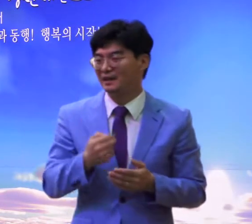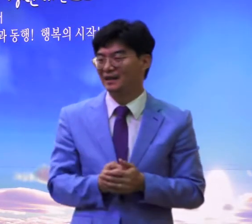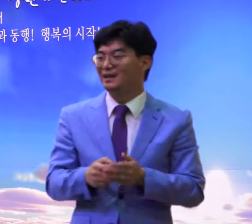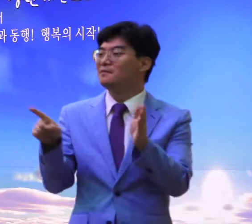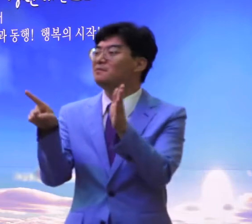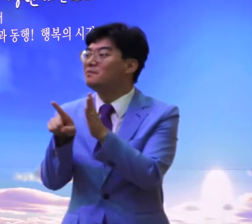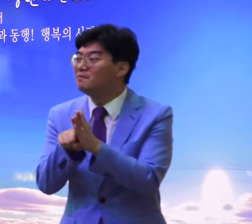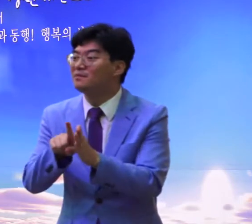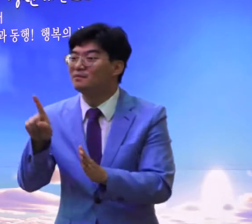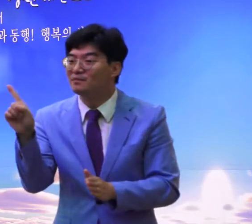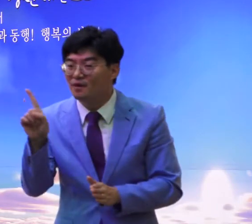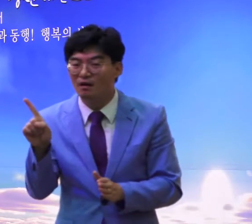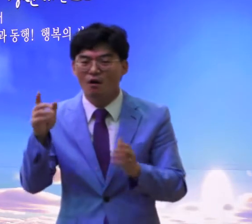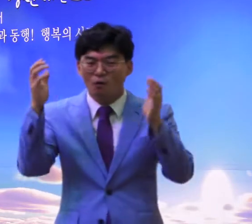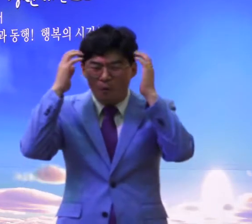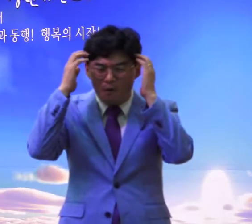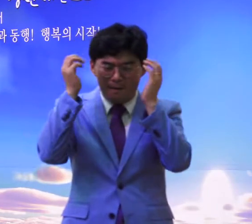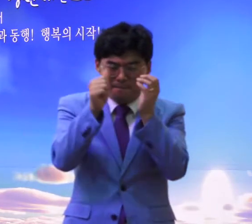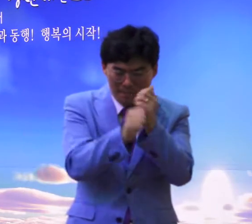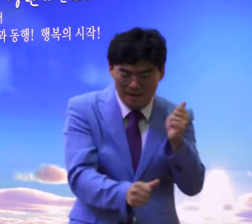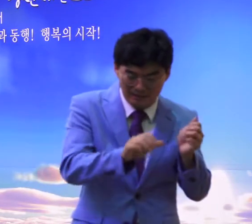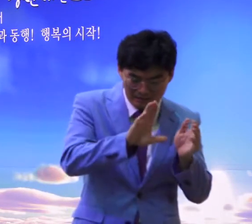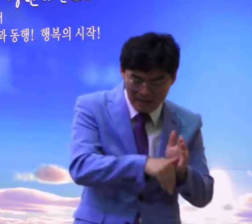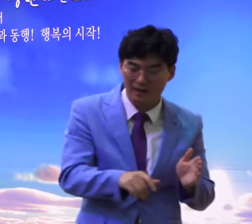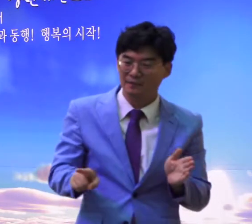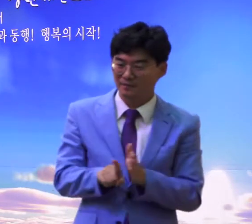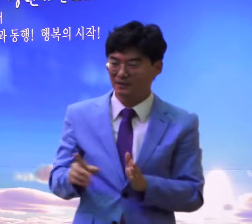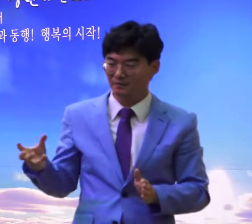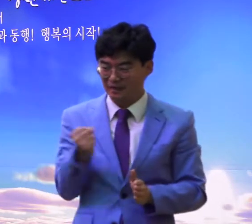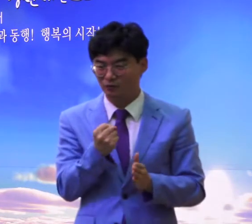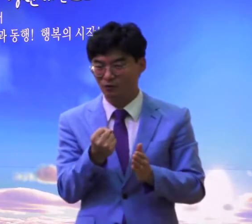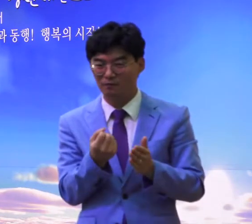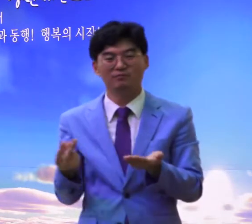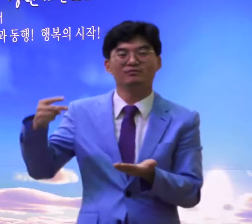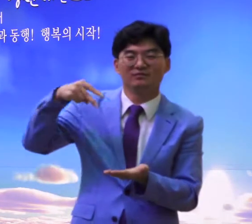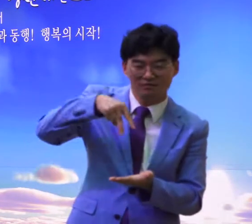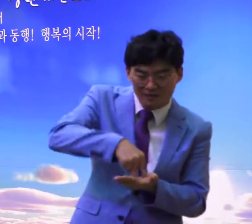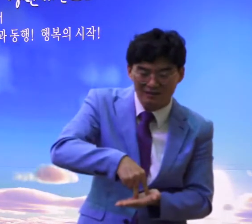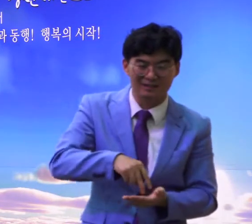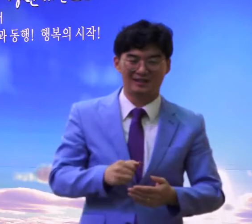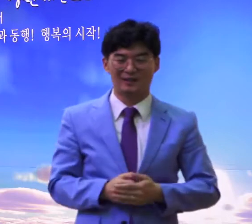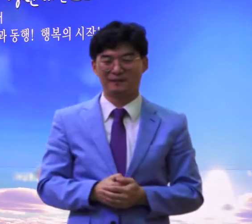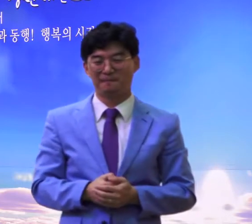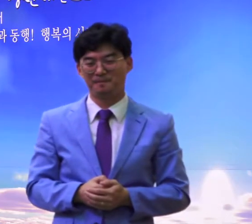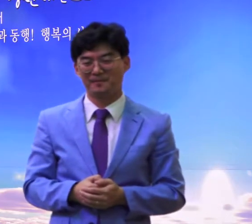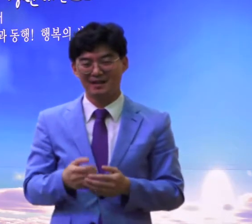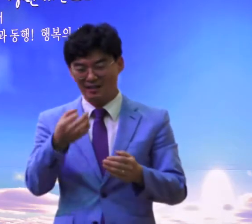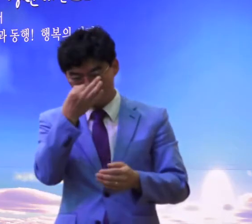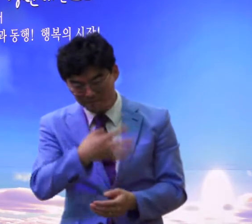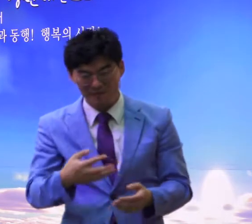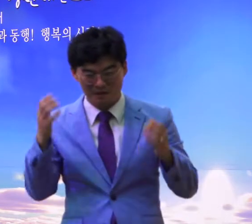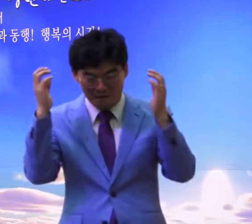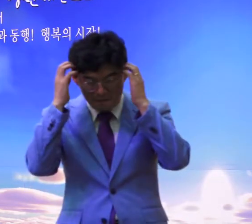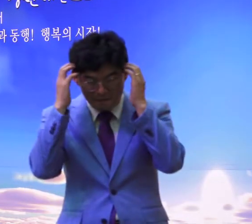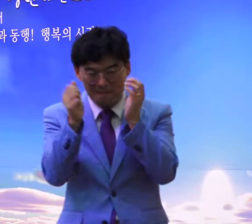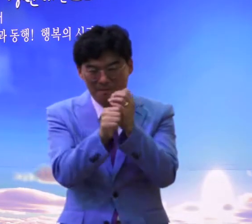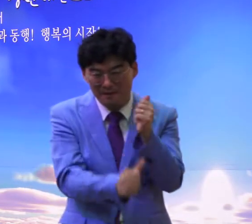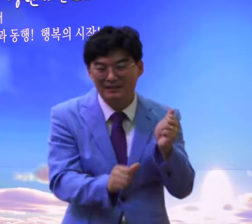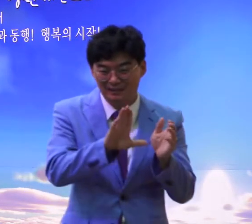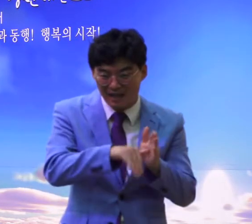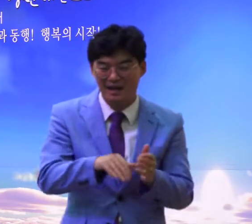능력인 줄로 믿습니다. 여러분 안에 이런 고난, 이것을 이길 수 있는 신앙의 능력과 힘이 있기를 주님으로